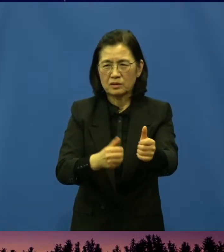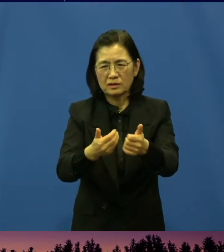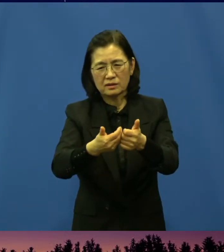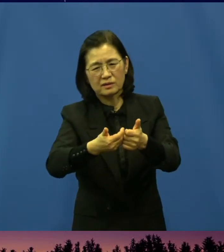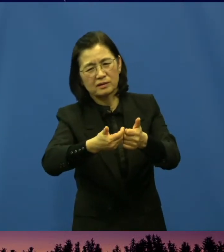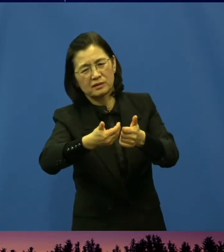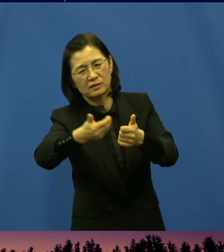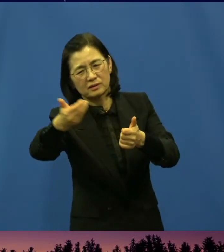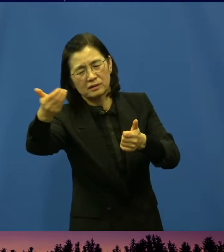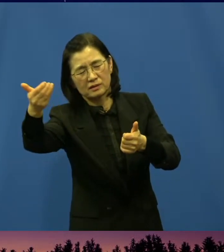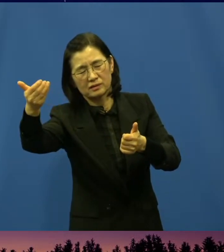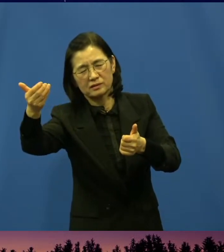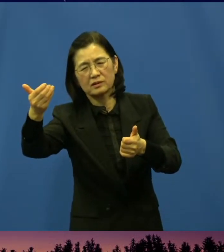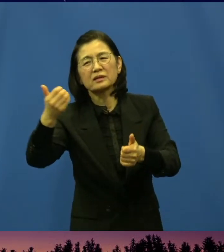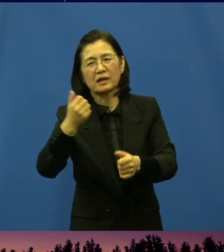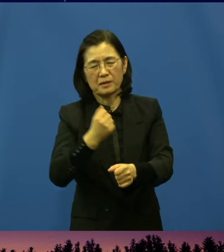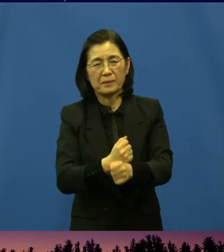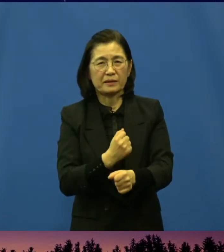바이바이.